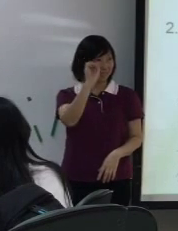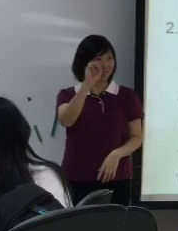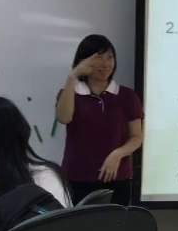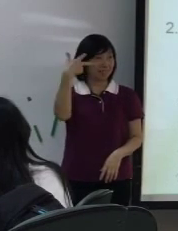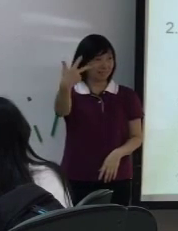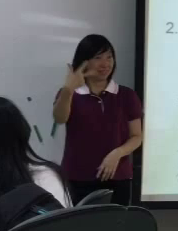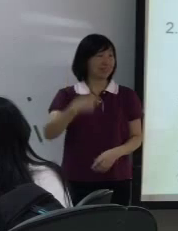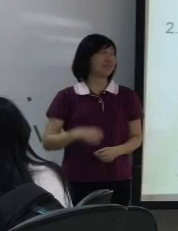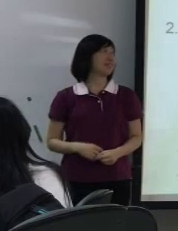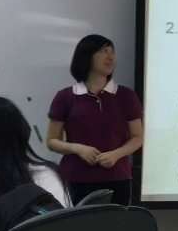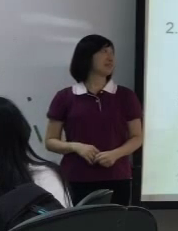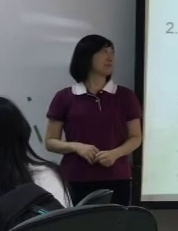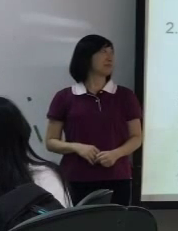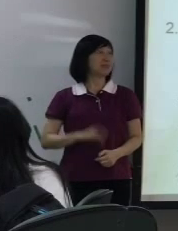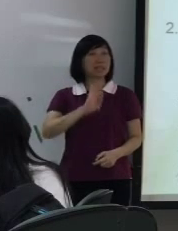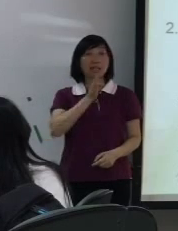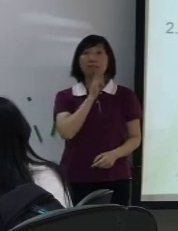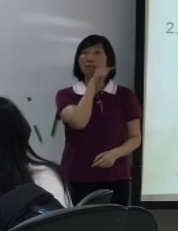8807个词汇。可是